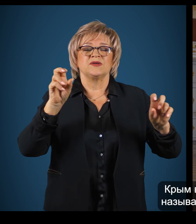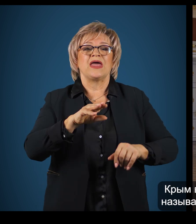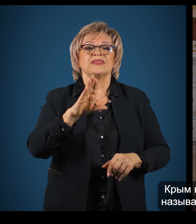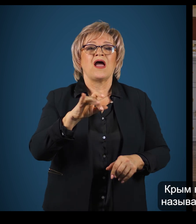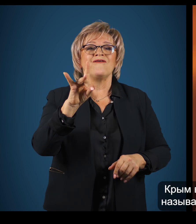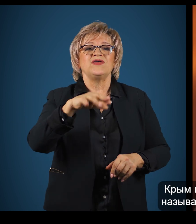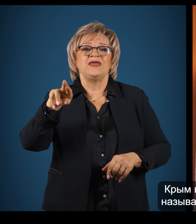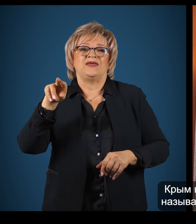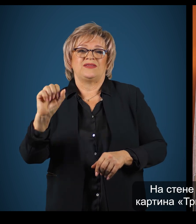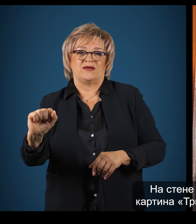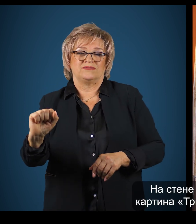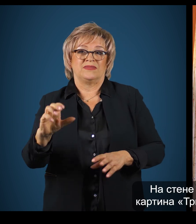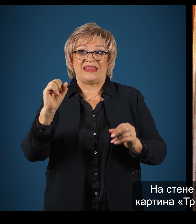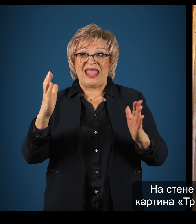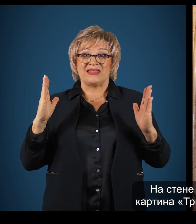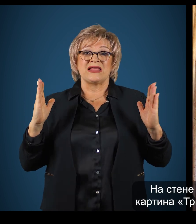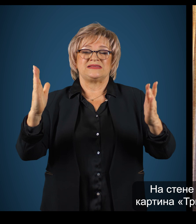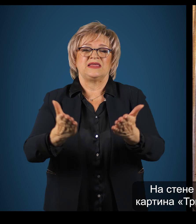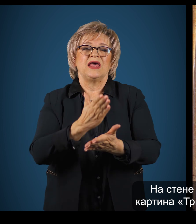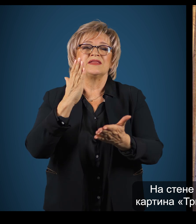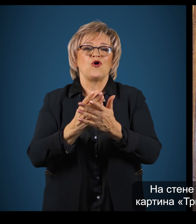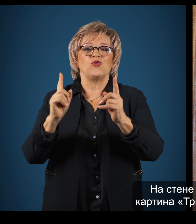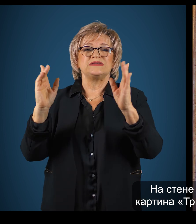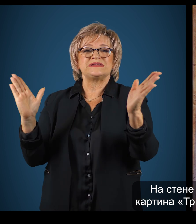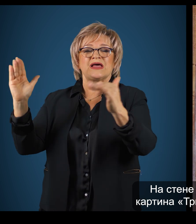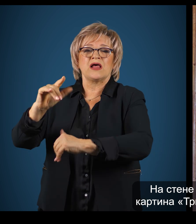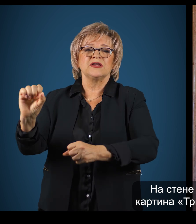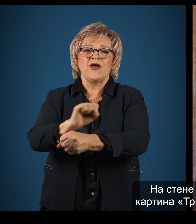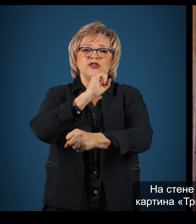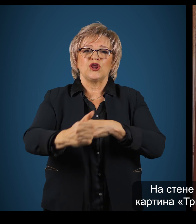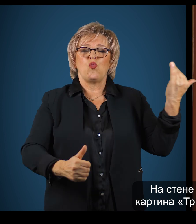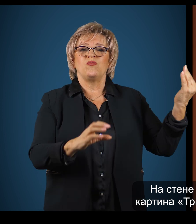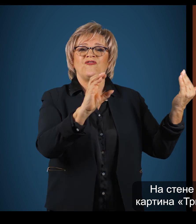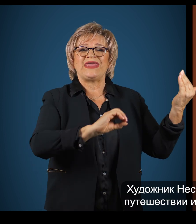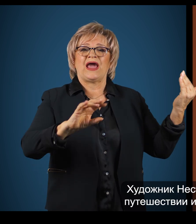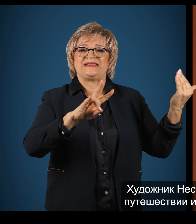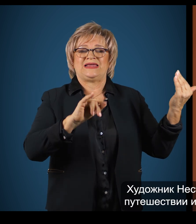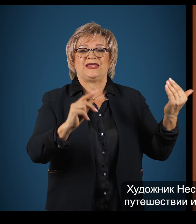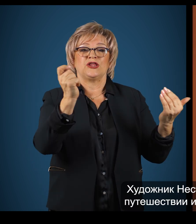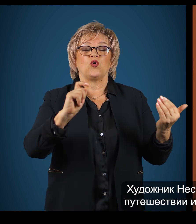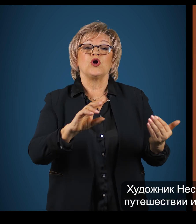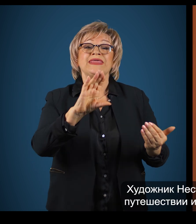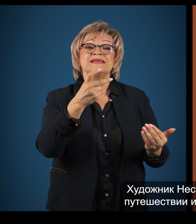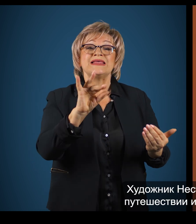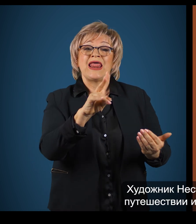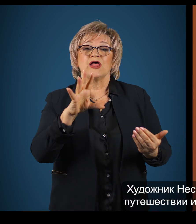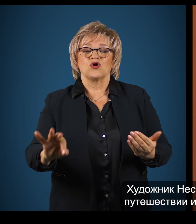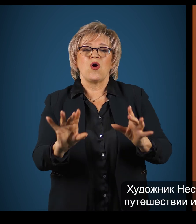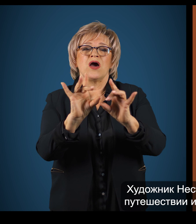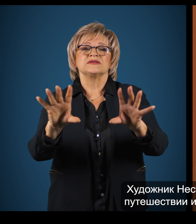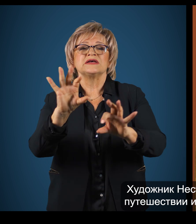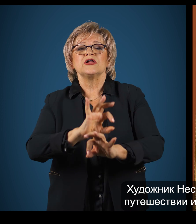тавриды на стене зала находится картина Триумф Екатерины художник Нестеренко